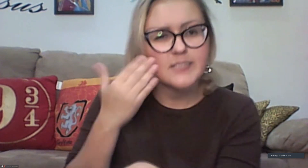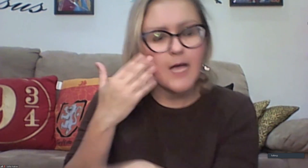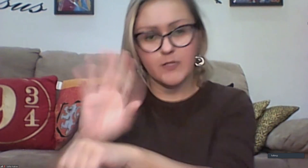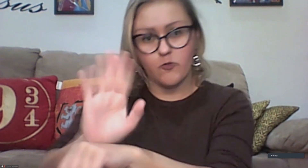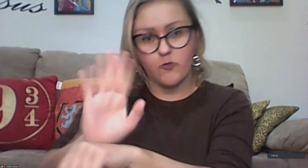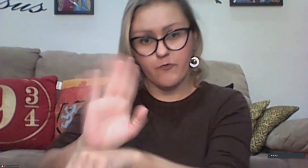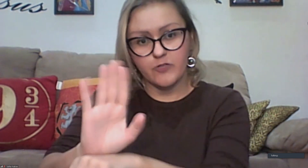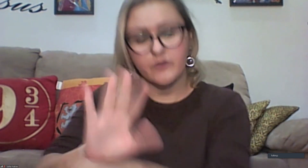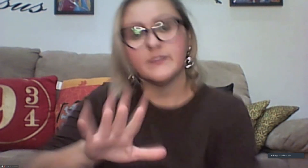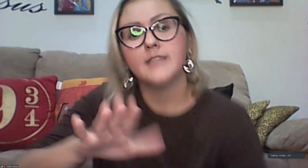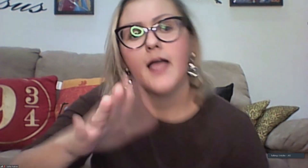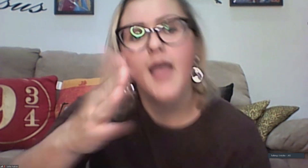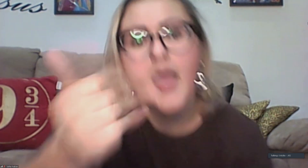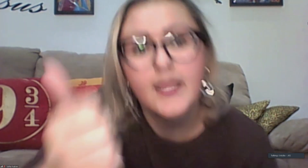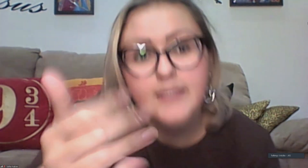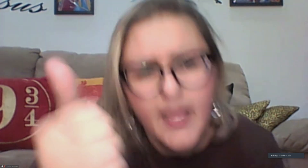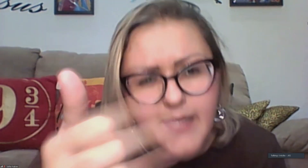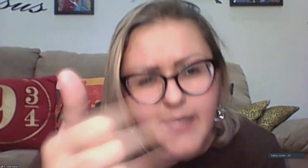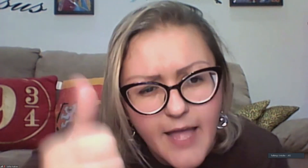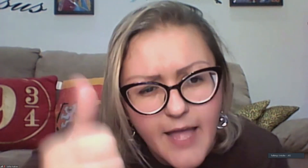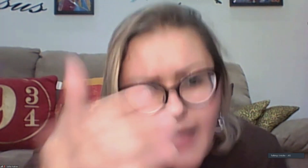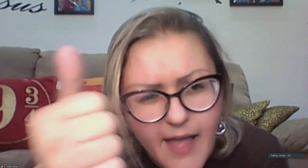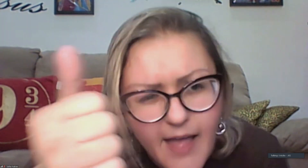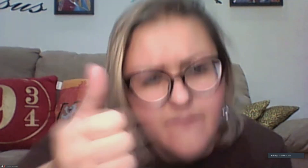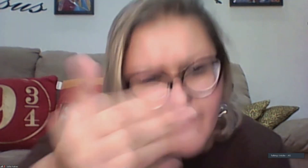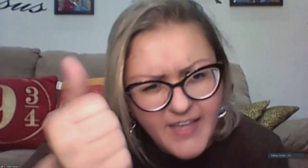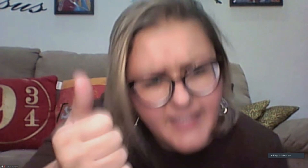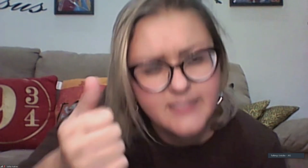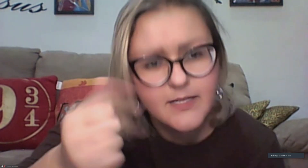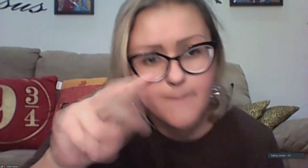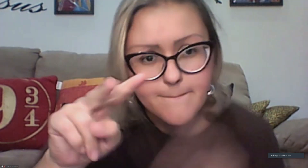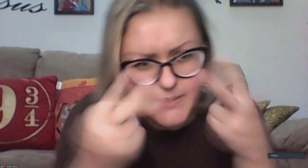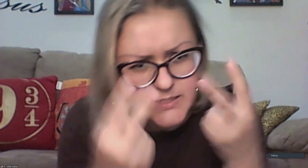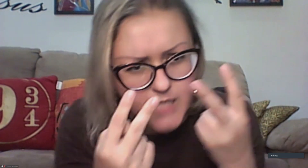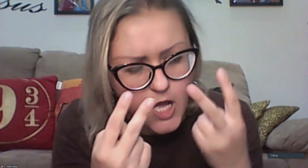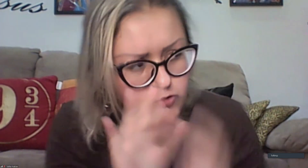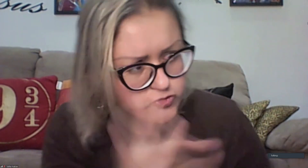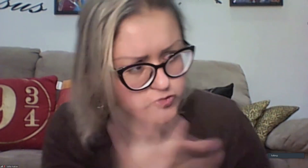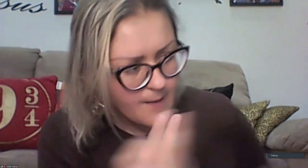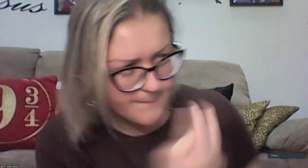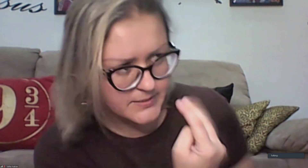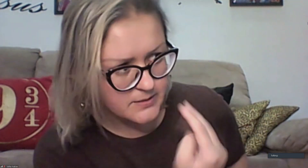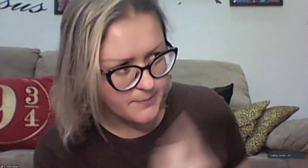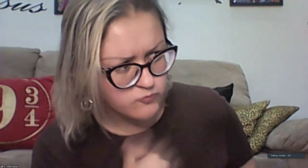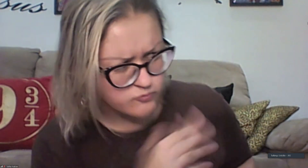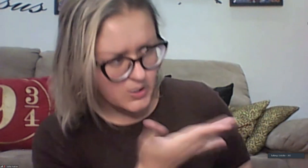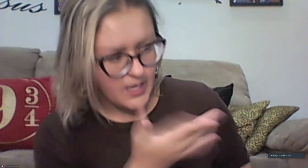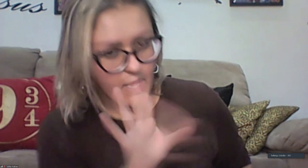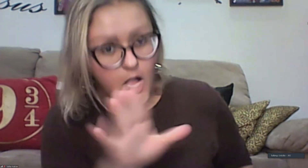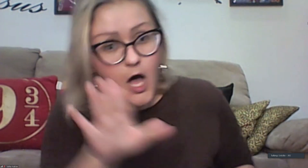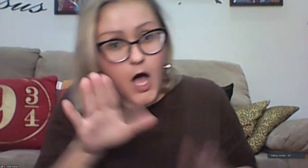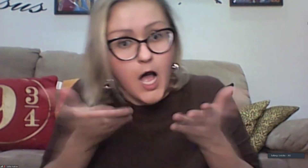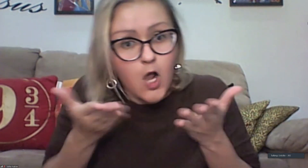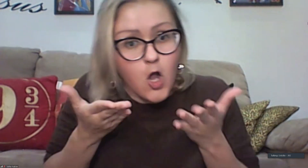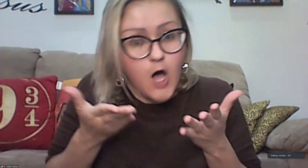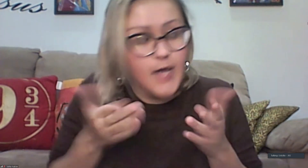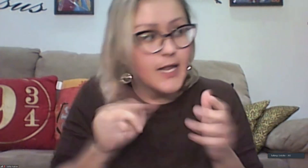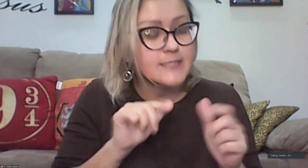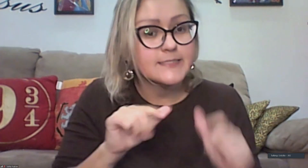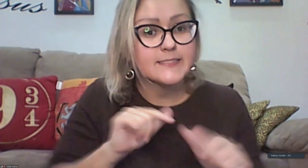feitas, das estratégias, dos vídeos. Aí você fala, vem para cá, olha para mim, ó, vamos lá, preste atenção aqui. Então agora a gente vai fazer